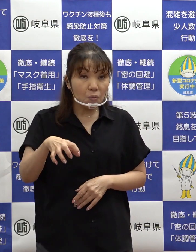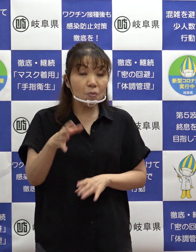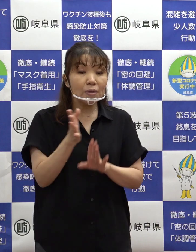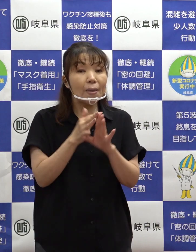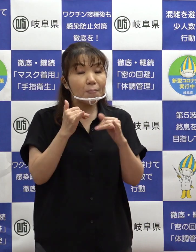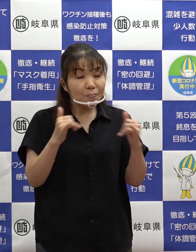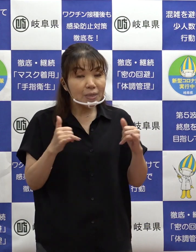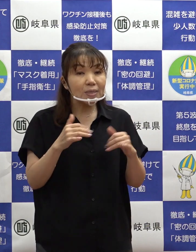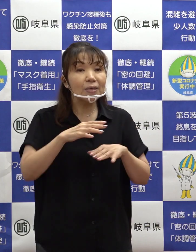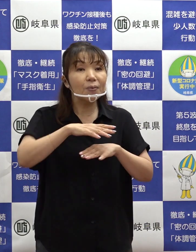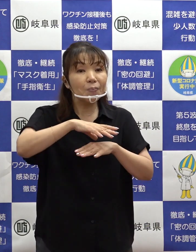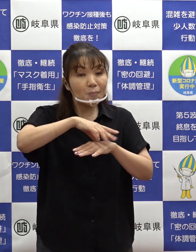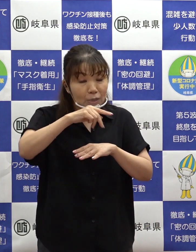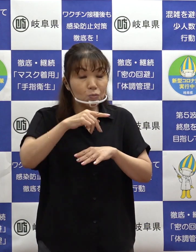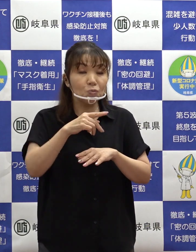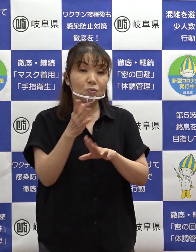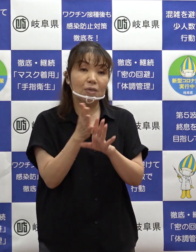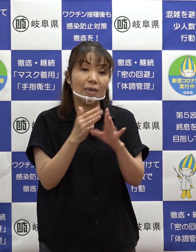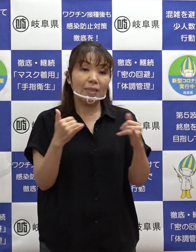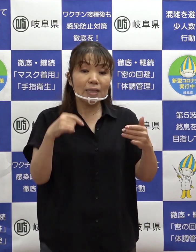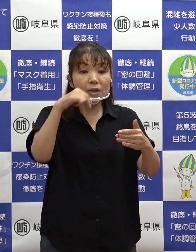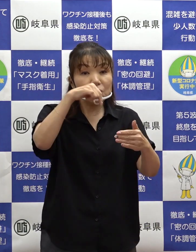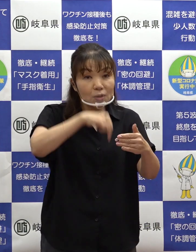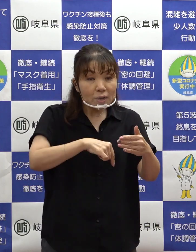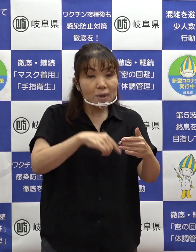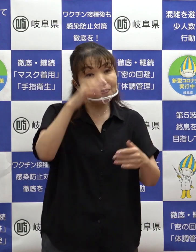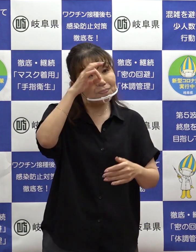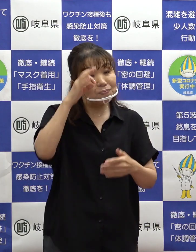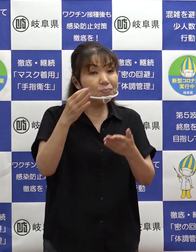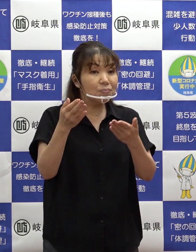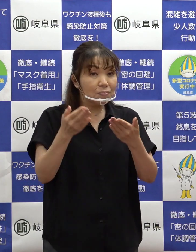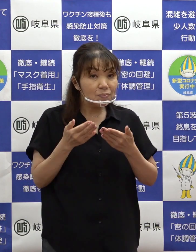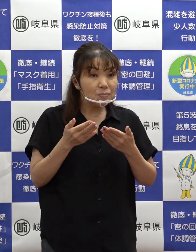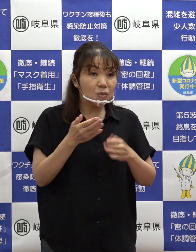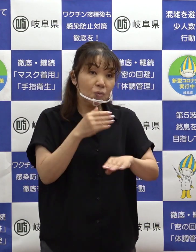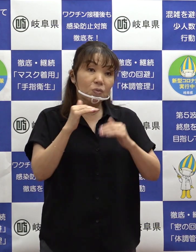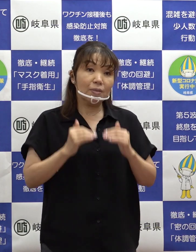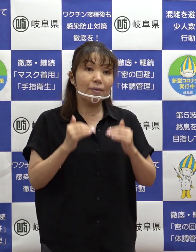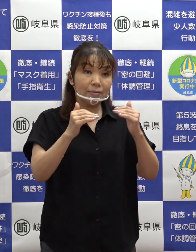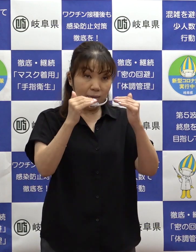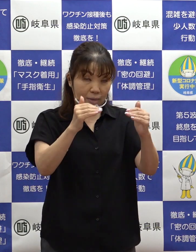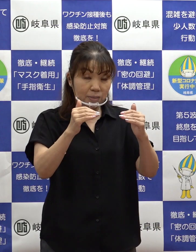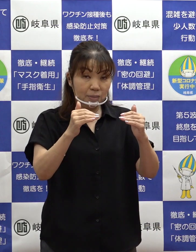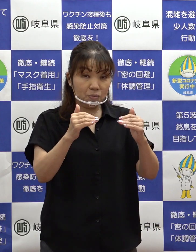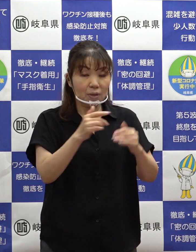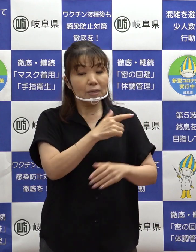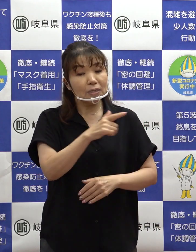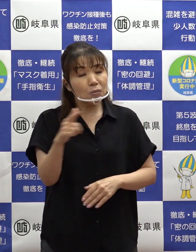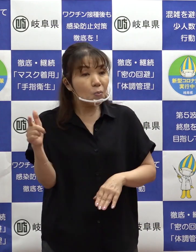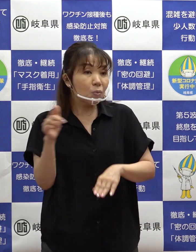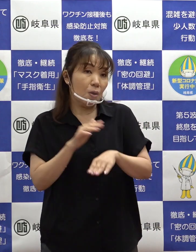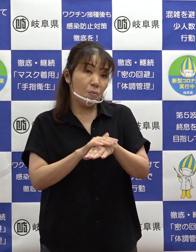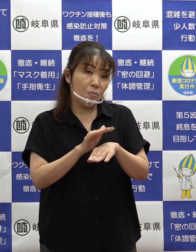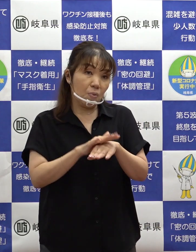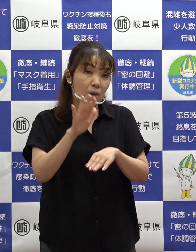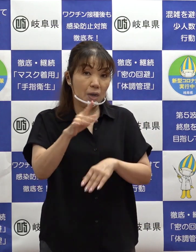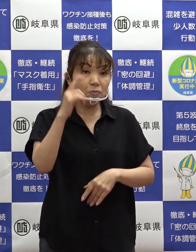県民の方に県内移動するというところから始めるという段階的なやり方もあるでしょうし、いろんなやり方がありますので